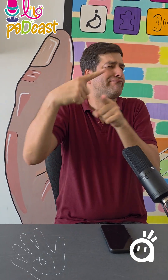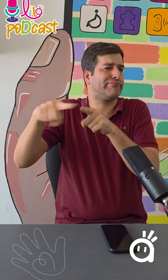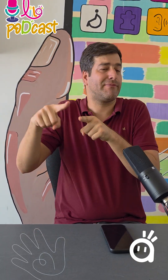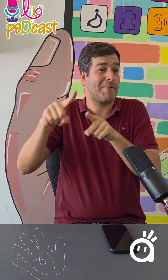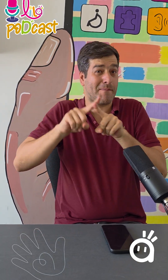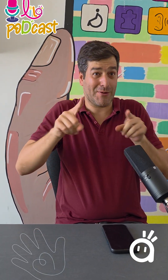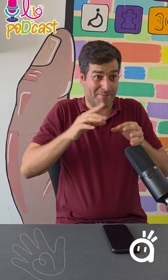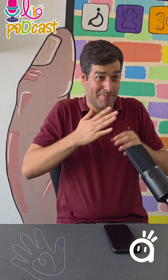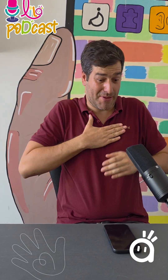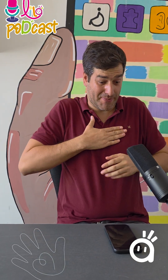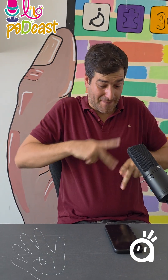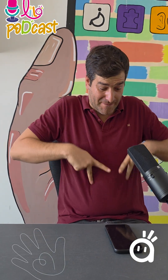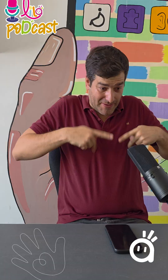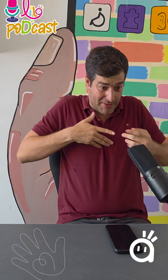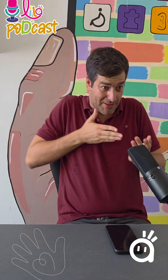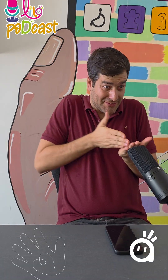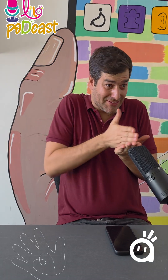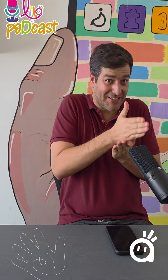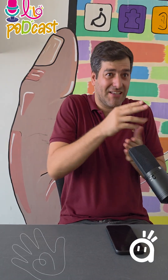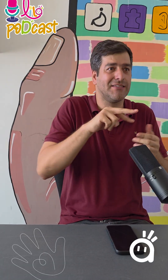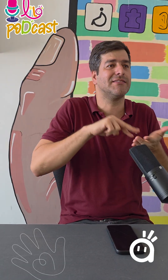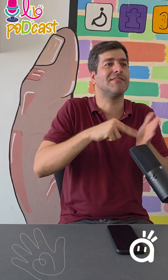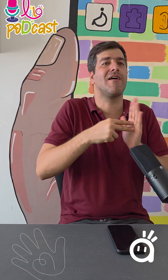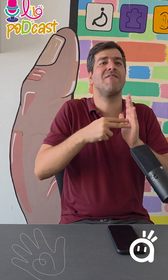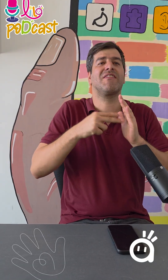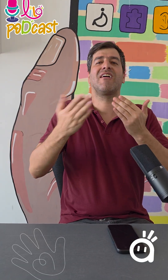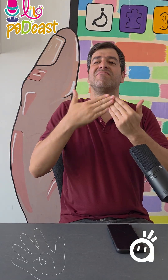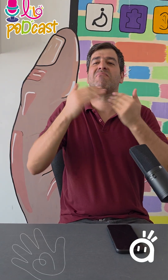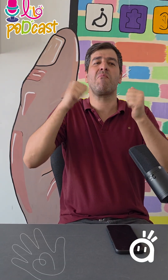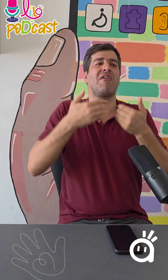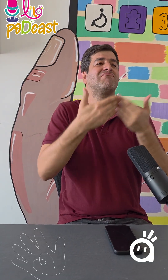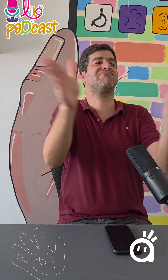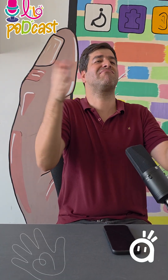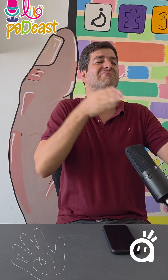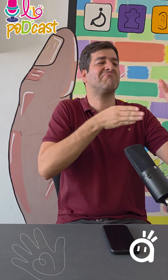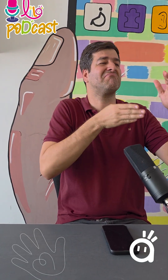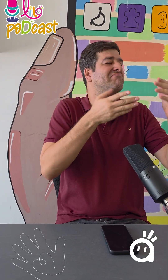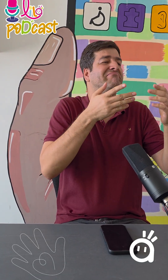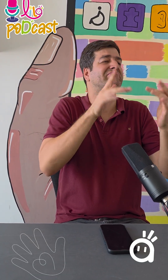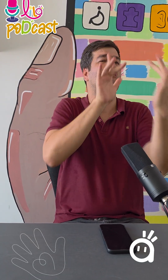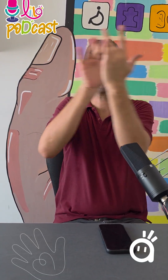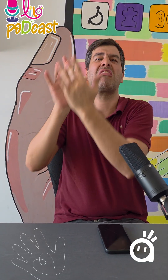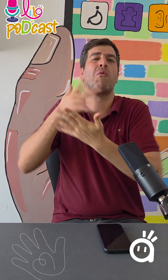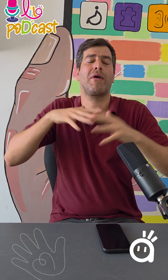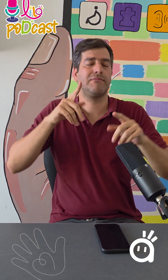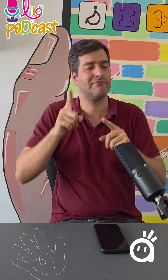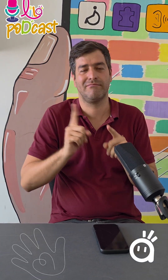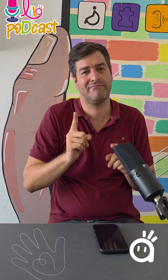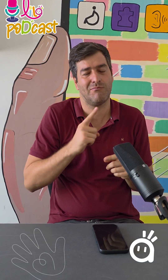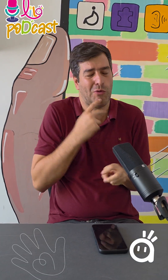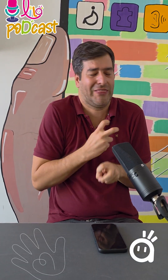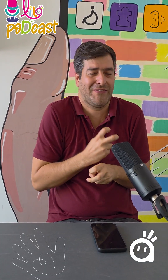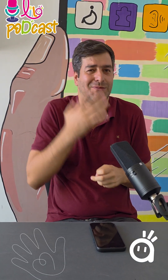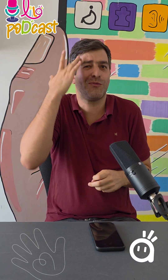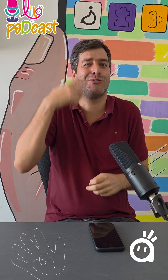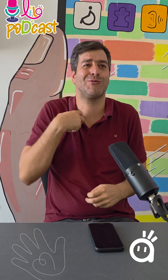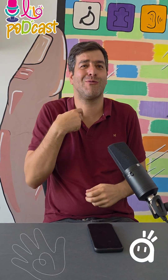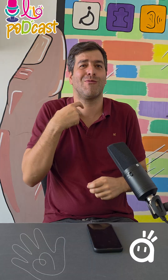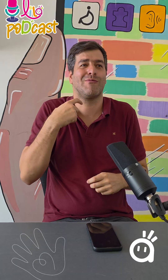me sucedió en la universidad también, porque encontraba muchas barreras diarias. Las personas oyentes no tienen barreras en la comunicación,